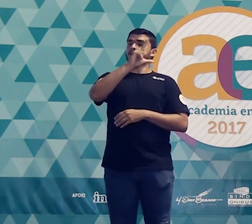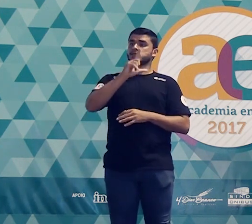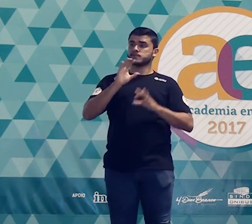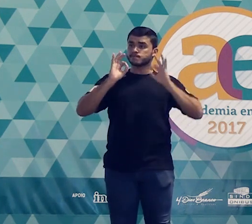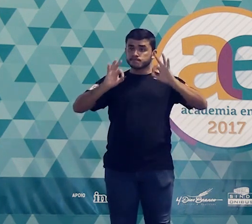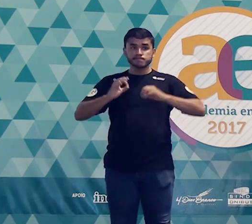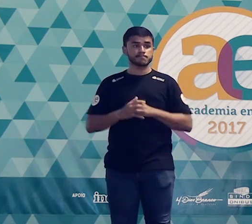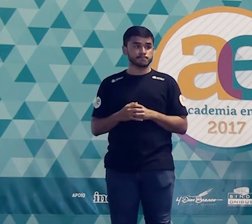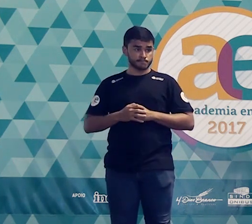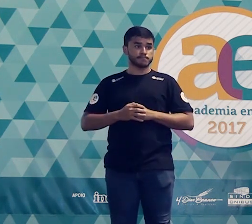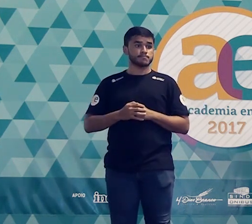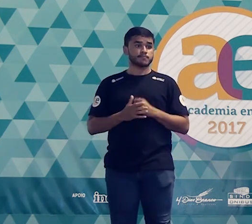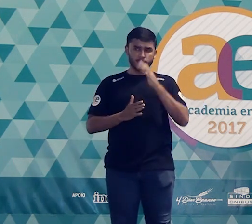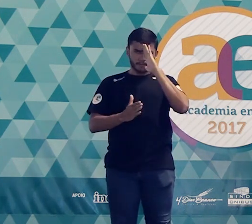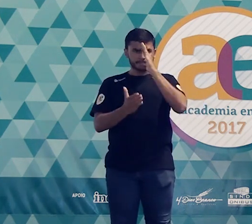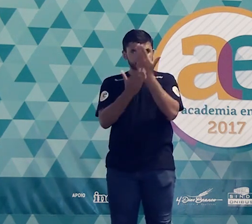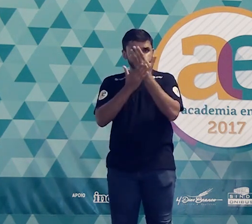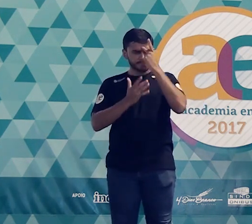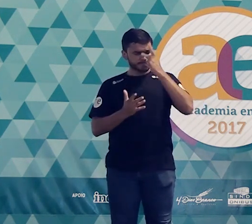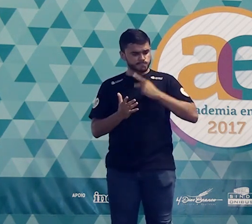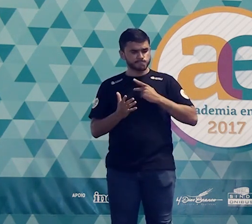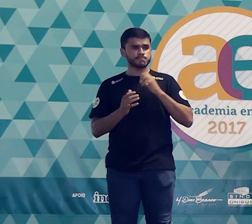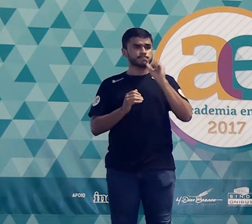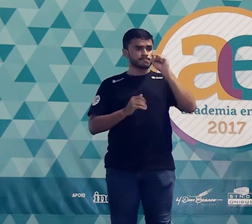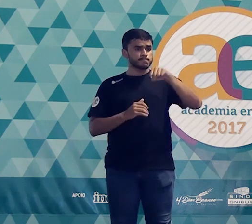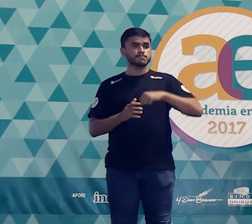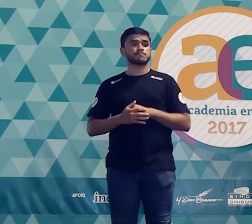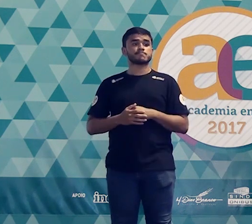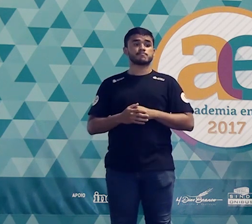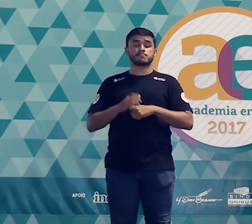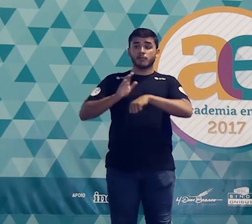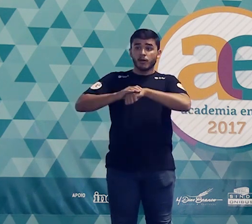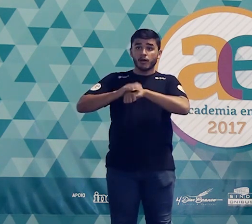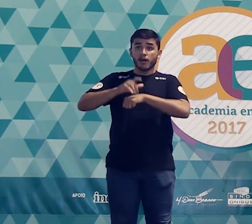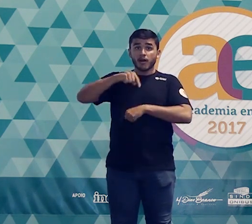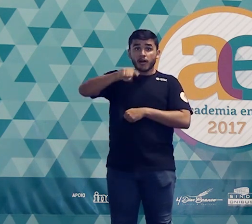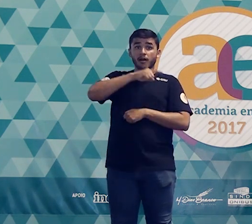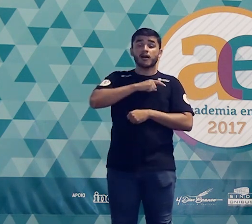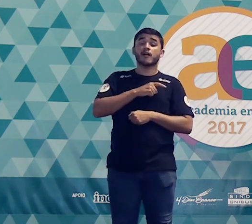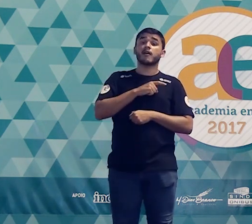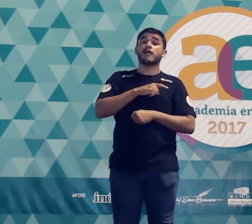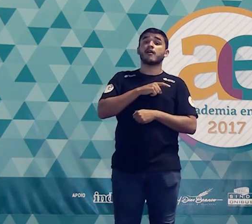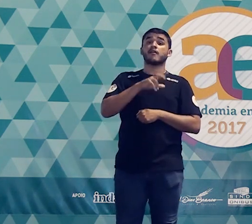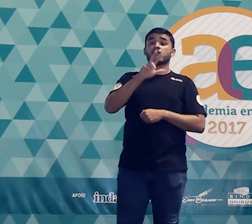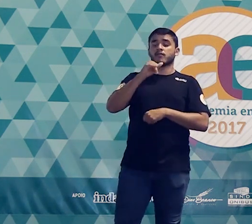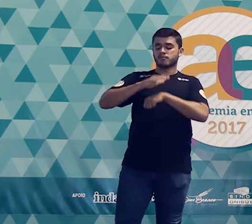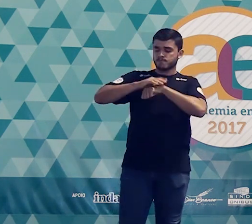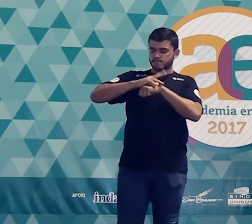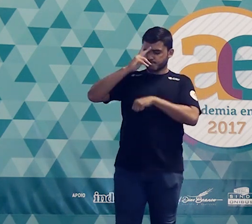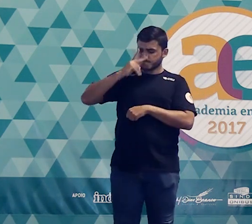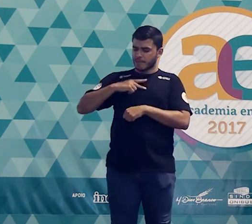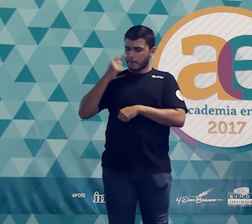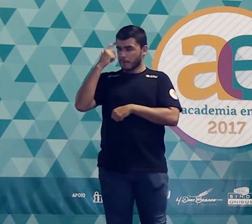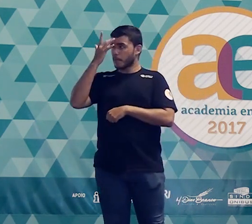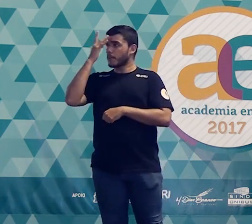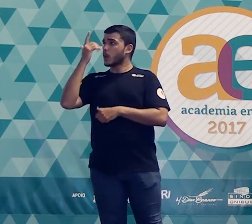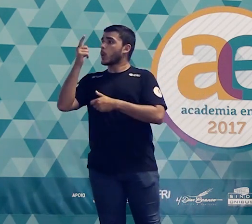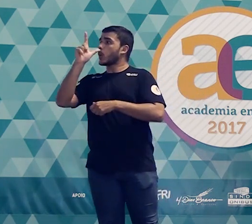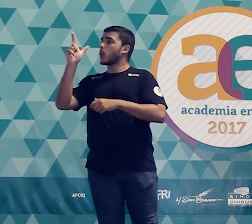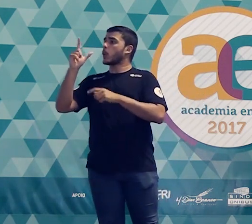você é. Então, acredite em você, porque no final das contas, se resume a ser você contra você